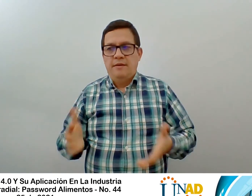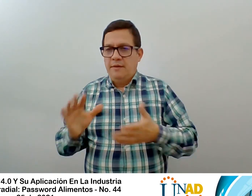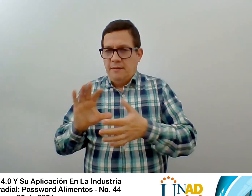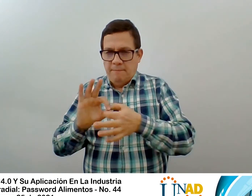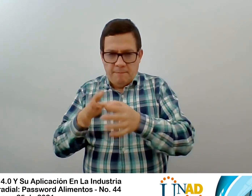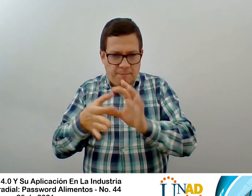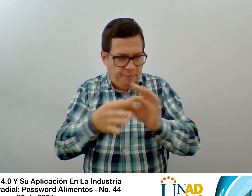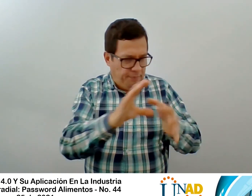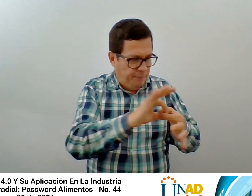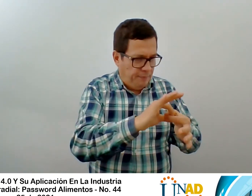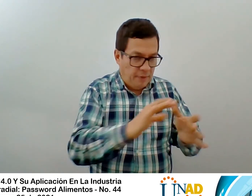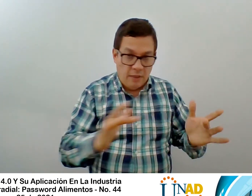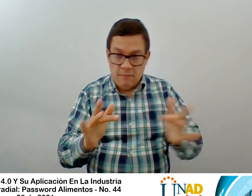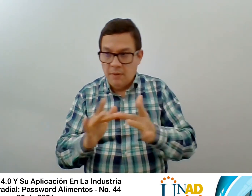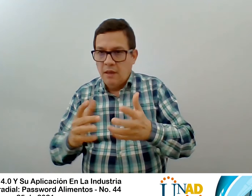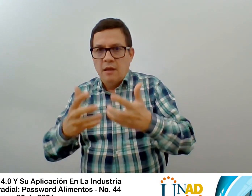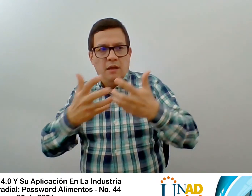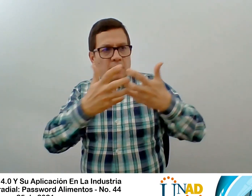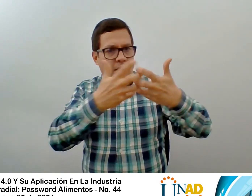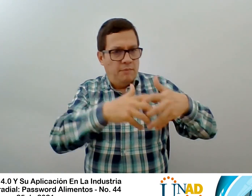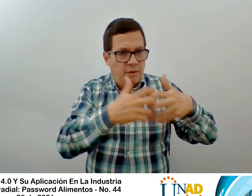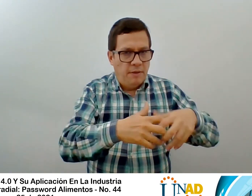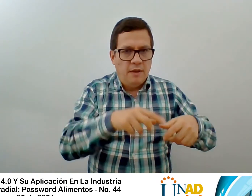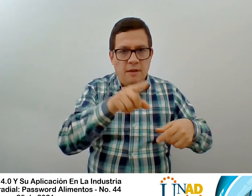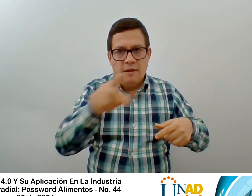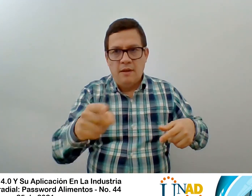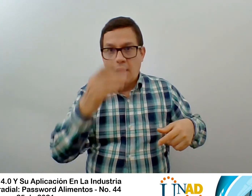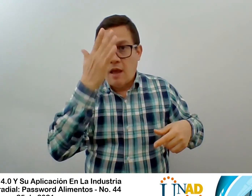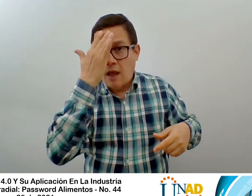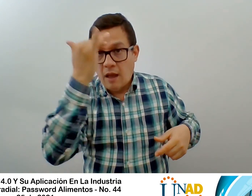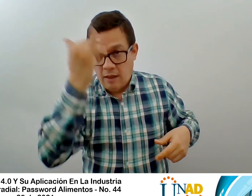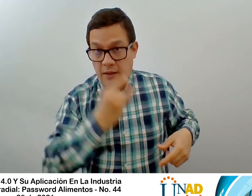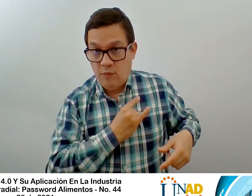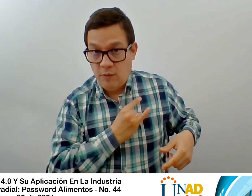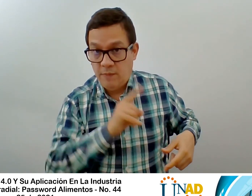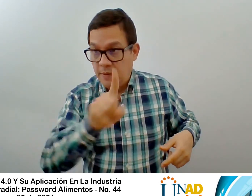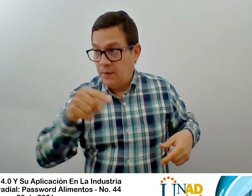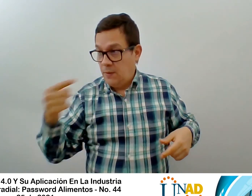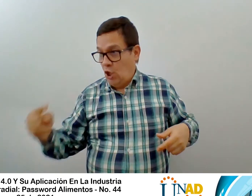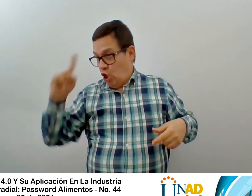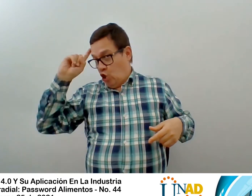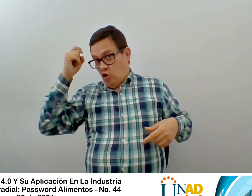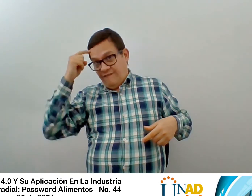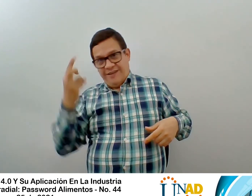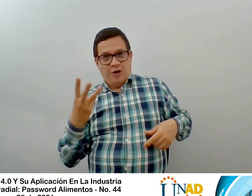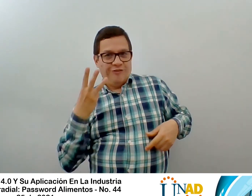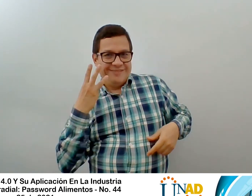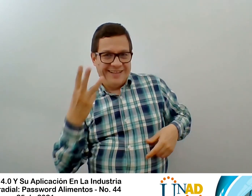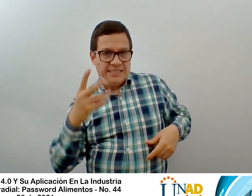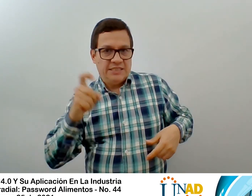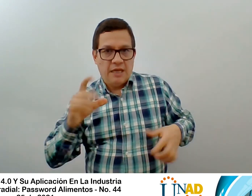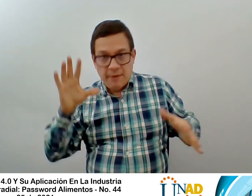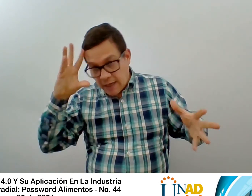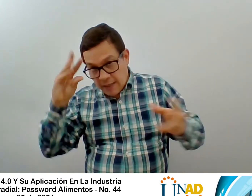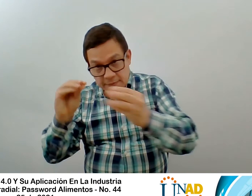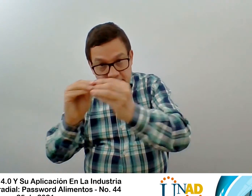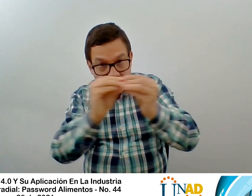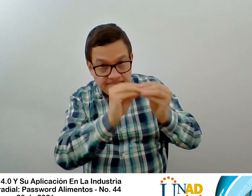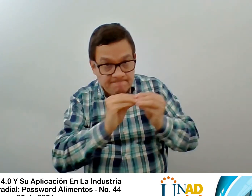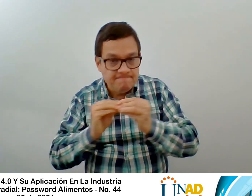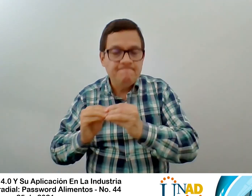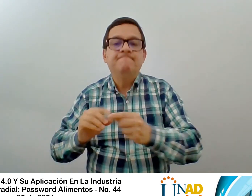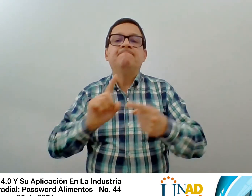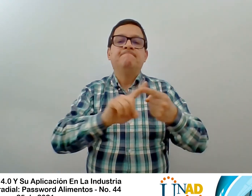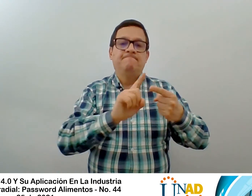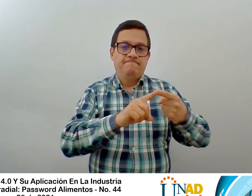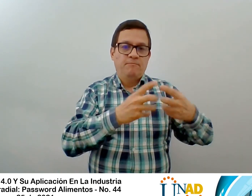progresivos, requieren, como tú decías, una articulación fundamental entre industria, academia y gobierno. Son 3 actores que tienen que